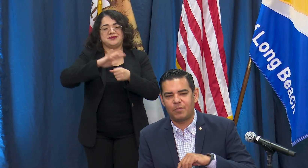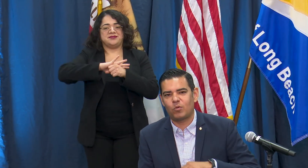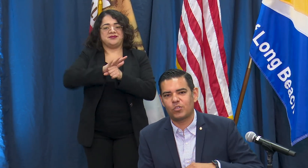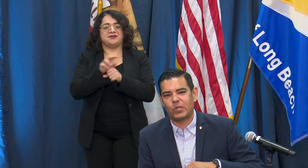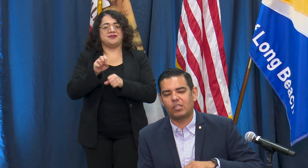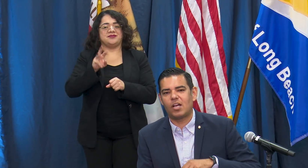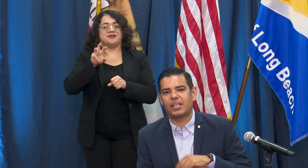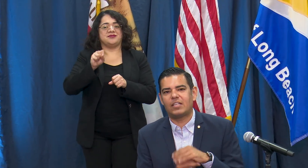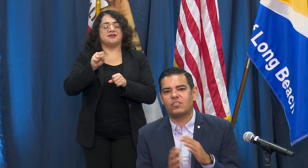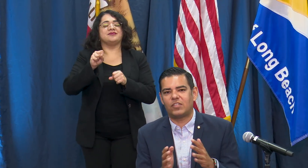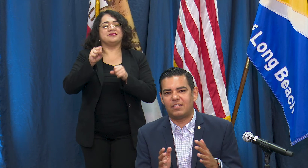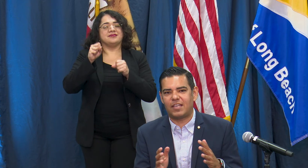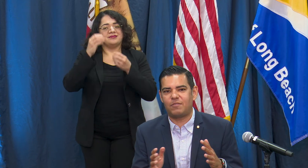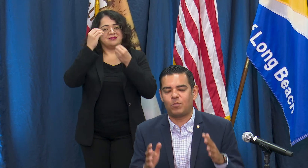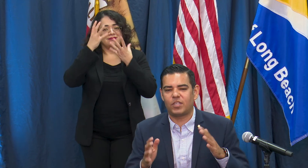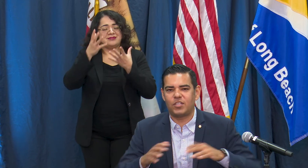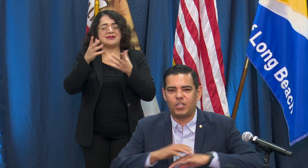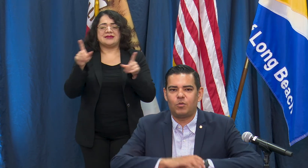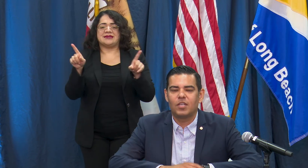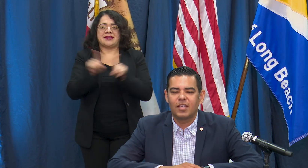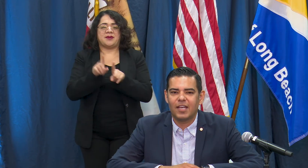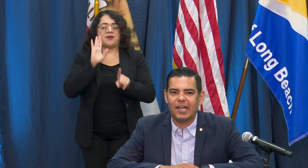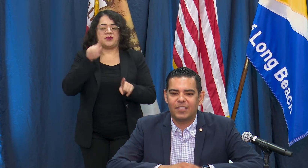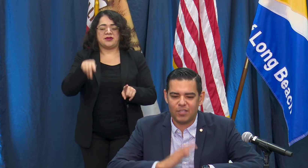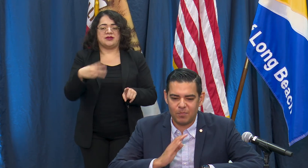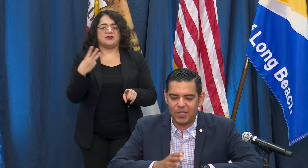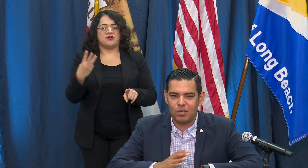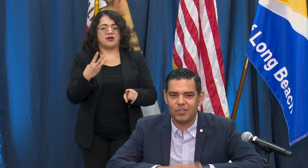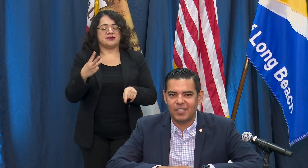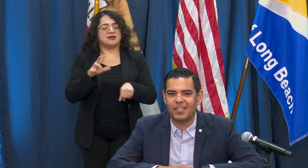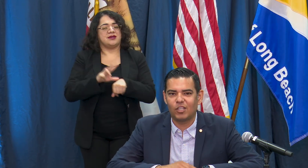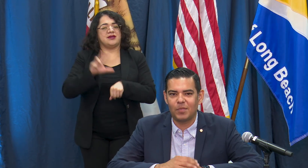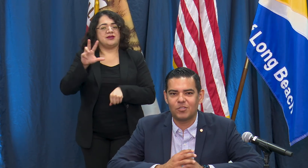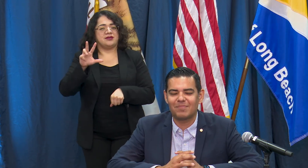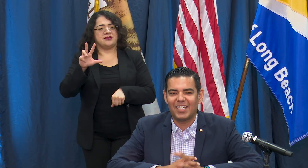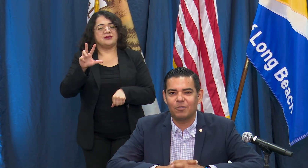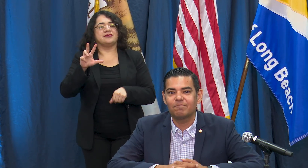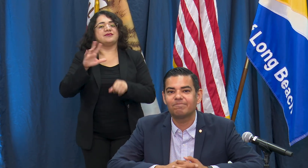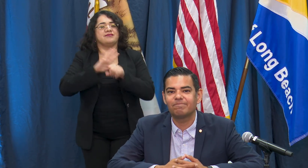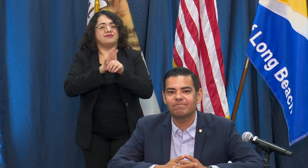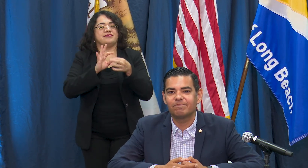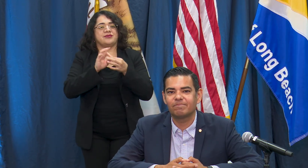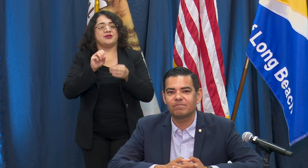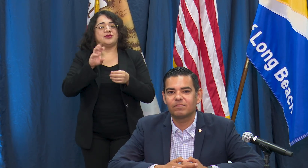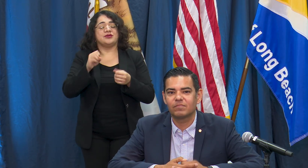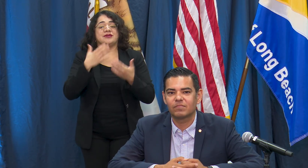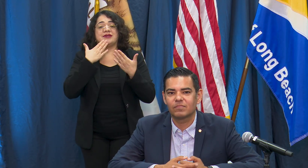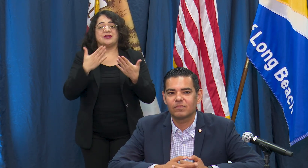same time, of course, 3 o'clock. And just stay safe and we'll continue to beat COVID-19 in Long Beach. Thank you.